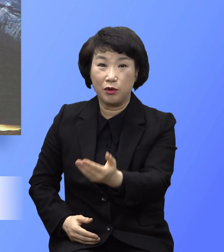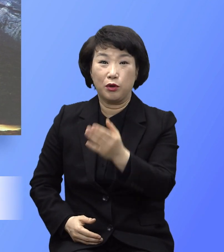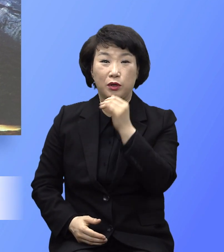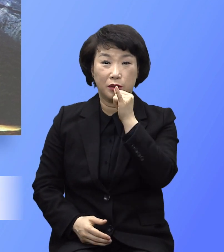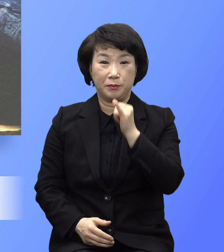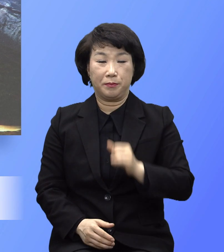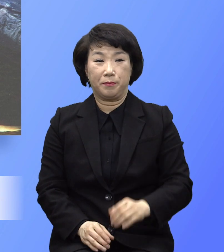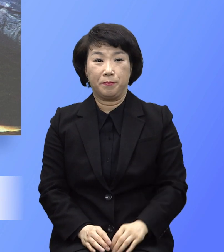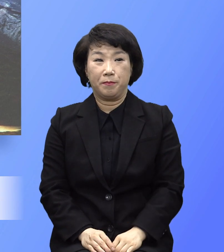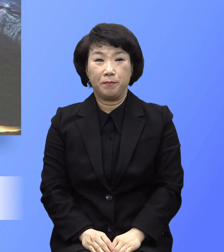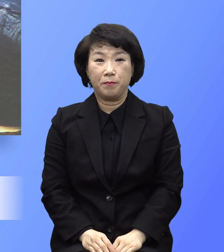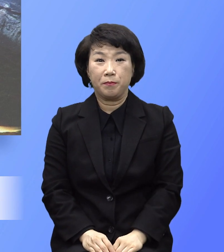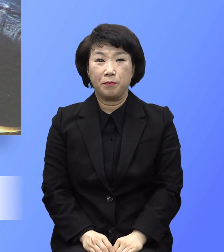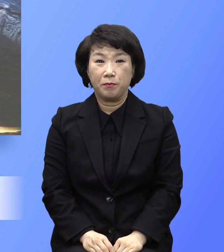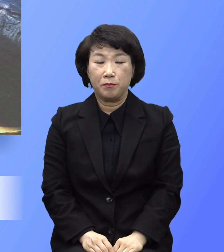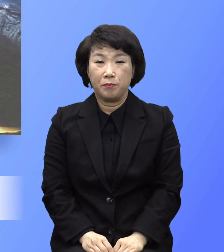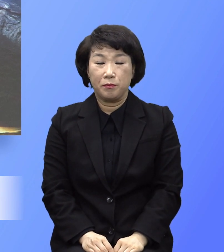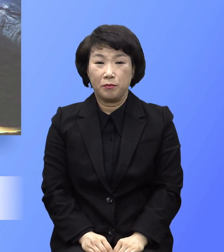외쳐댑니다.